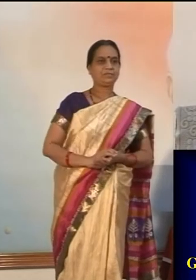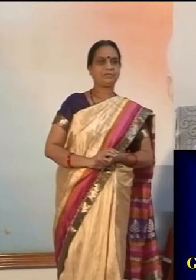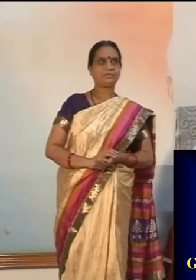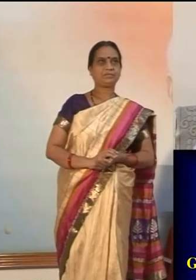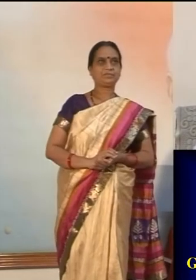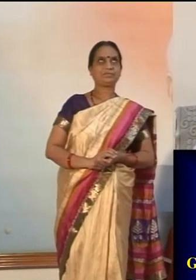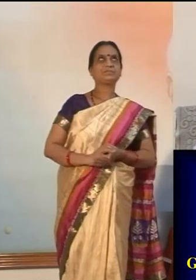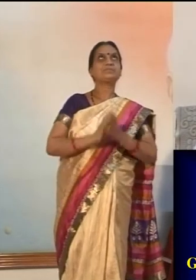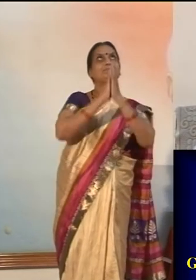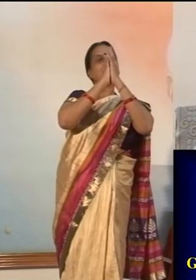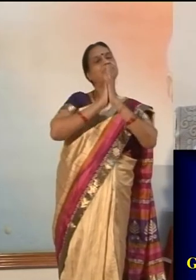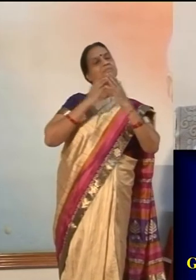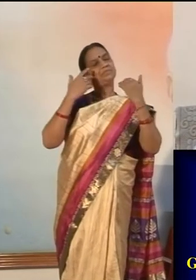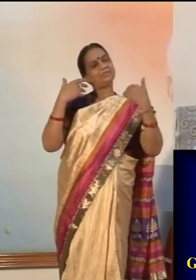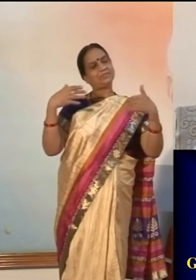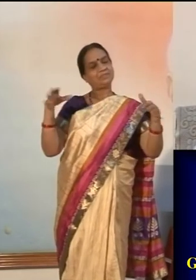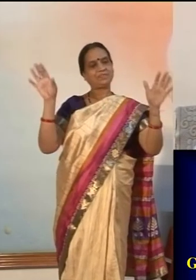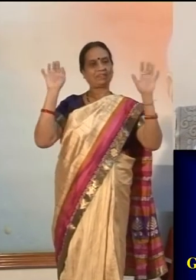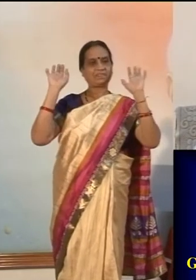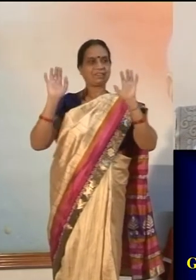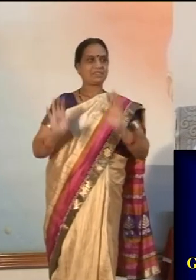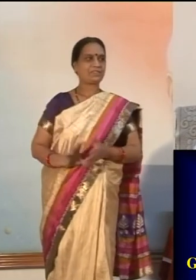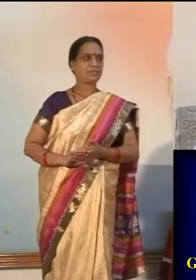भगवान सब ठीक कर देंगे।